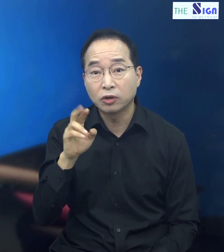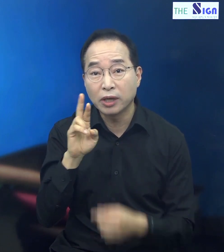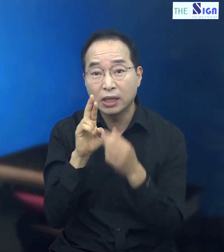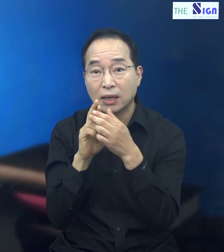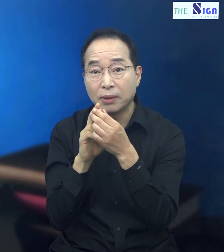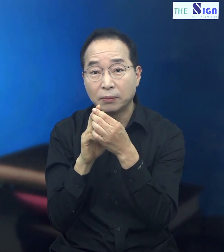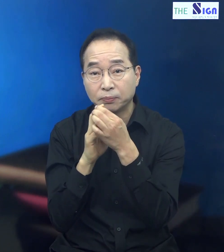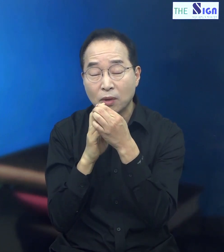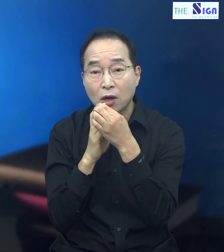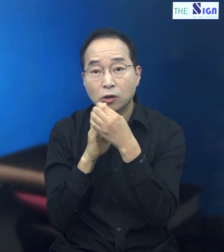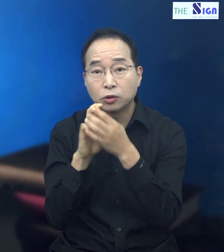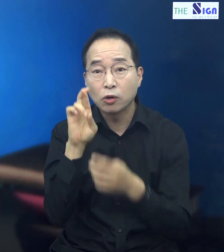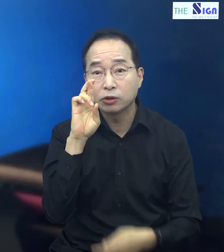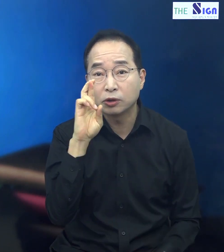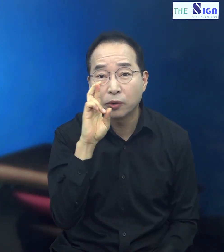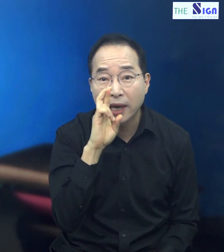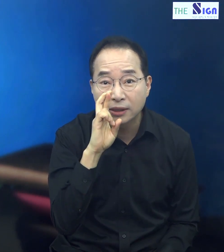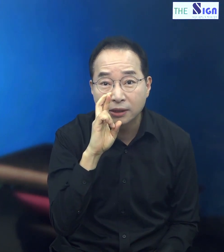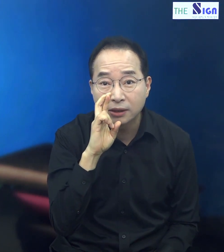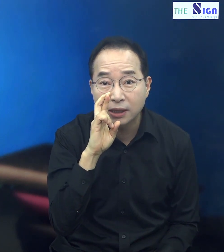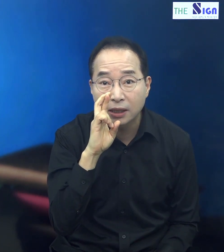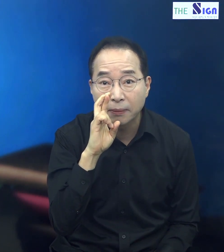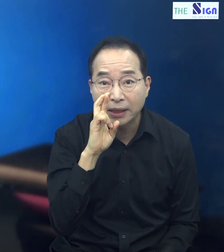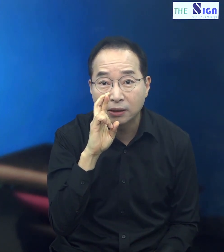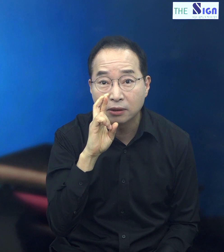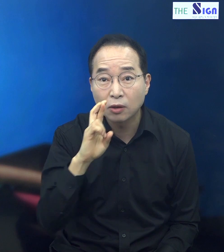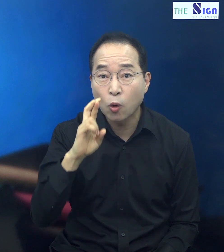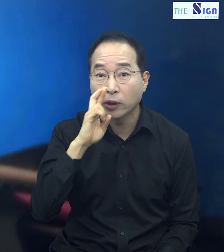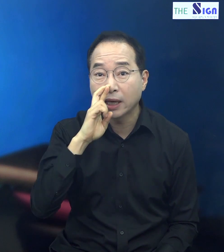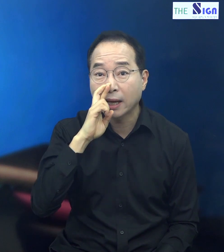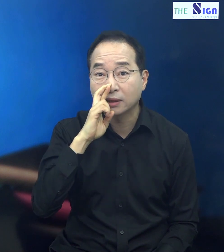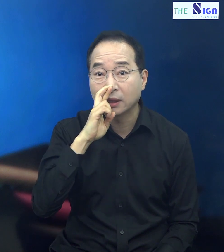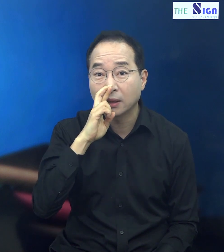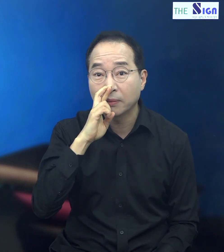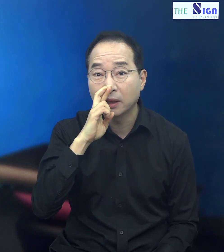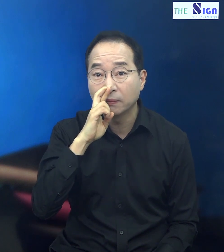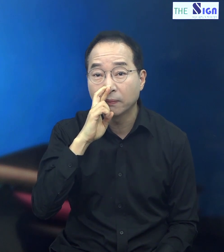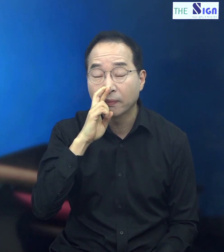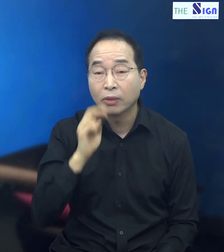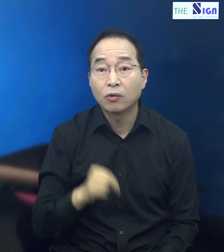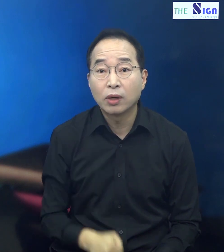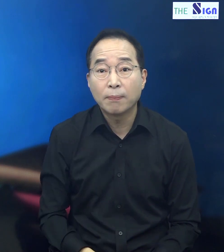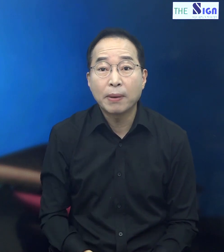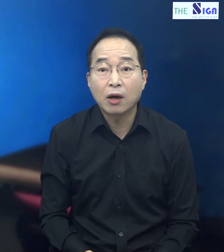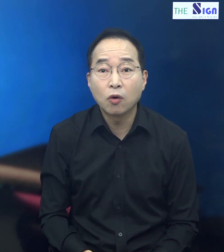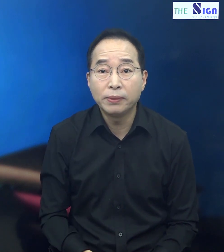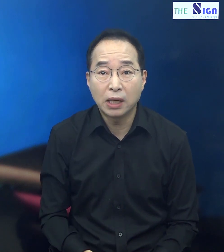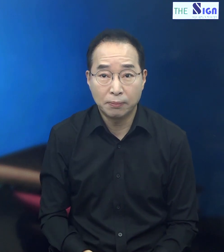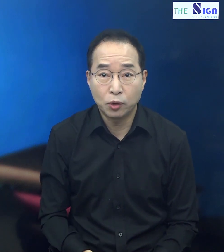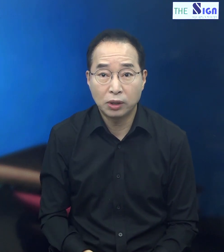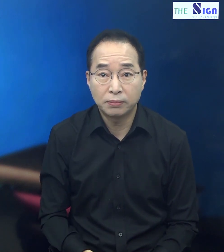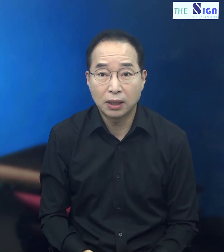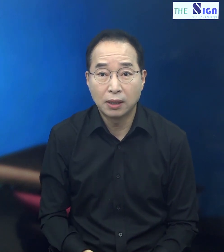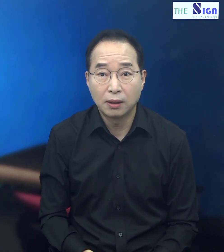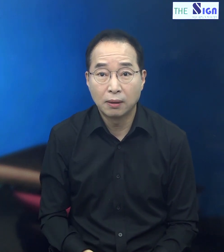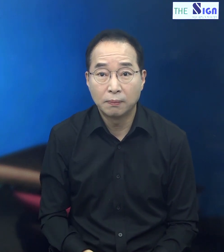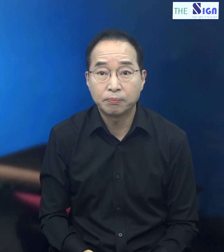게 있냐면 손끝으로 이렇게 X자를 만들어서 코에다 갖다 대면 요게 배꼽이라는 표현입니다.